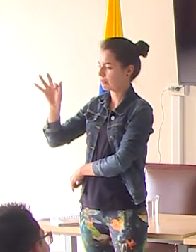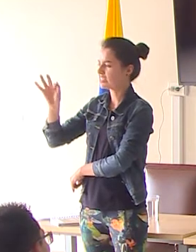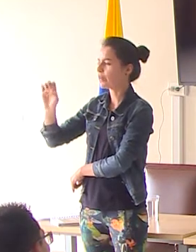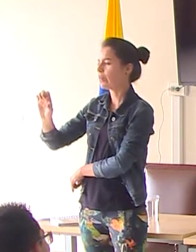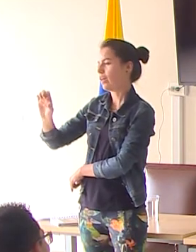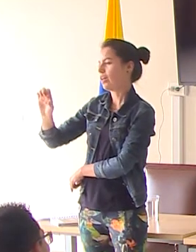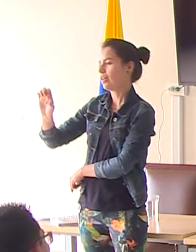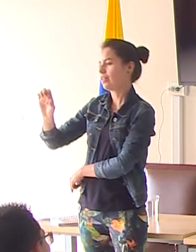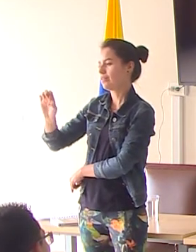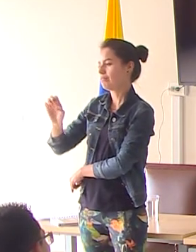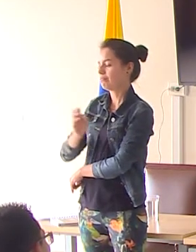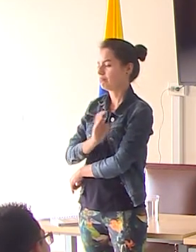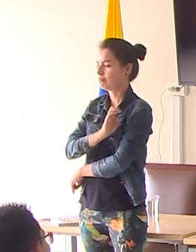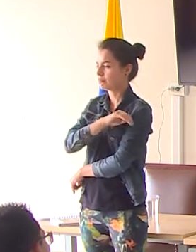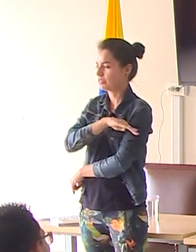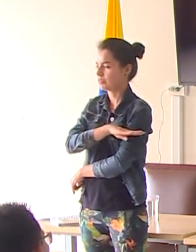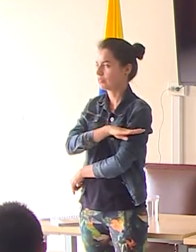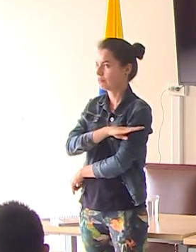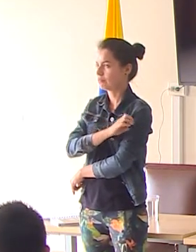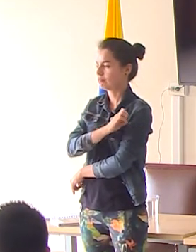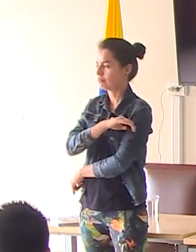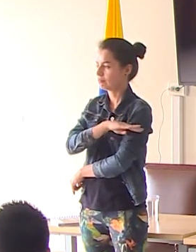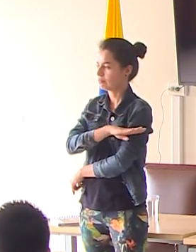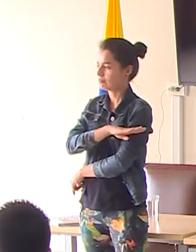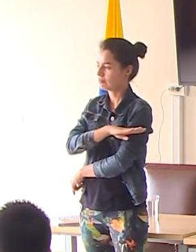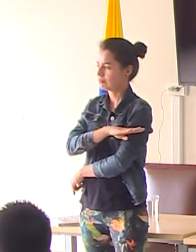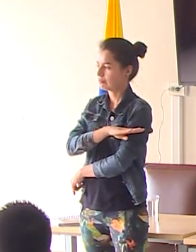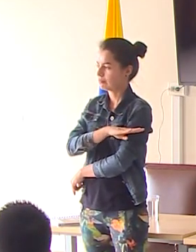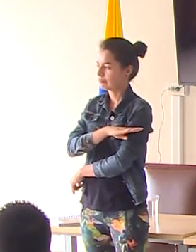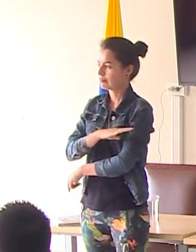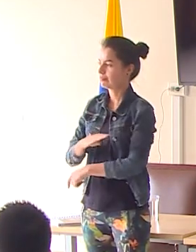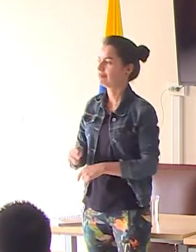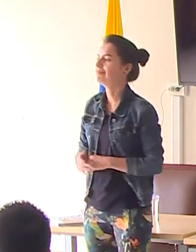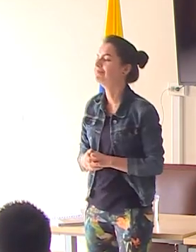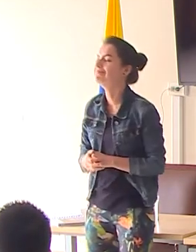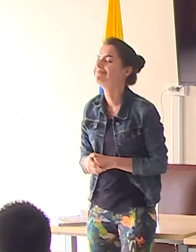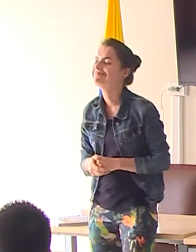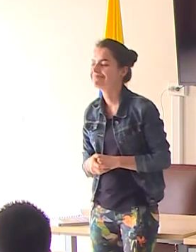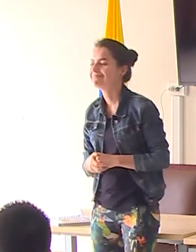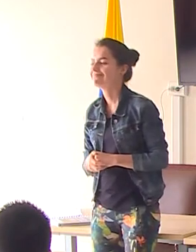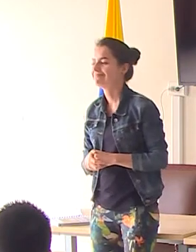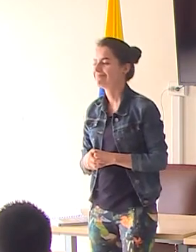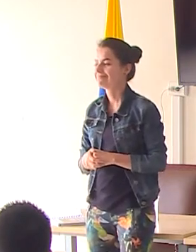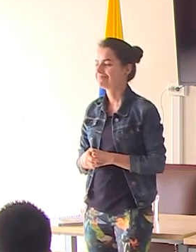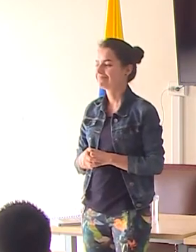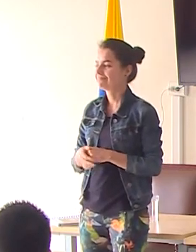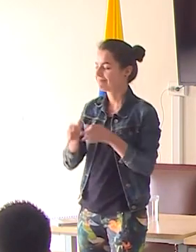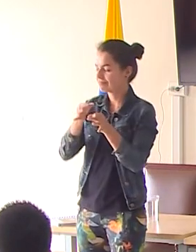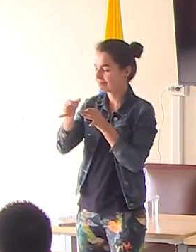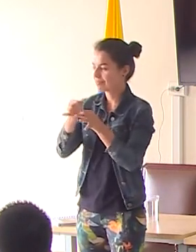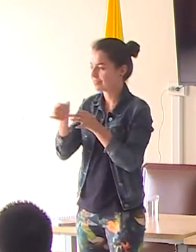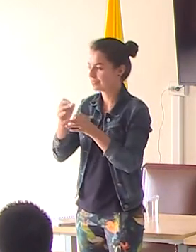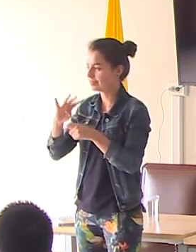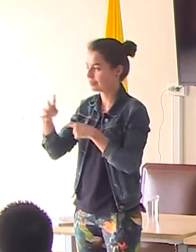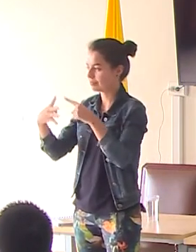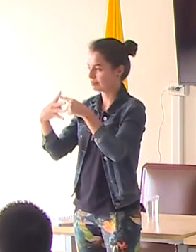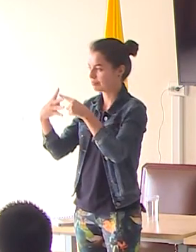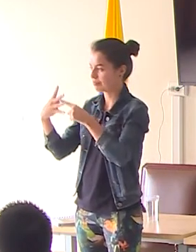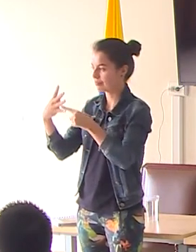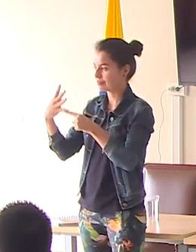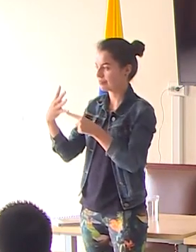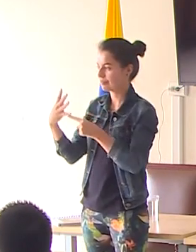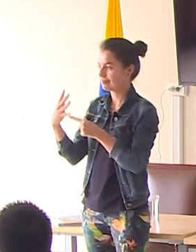disposición de un montón de áreas industriales de suelos industriales que son explican más por lógicas de